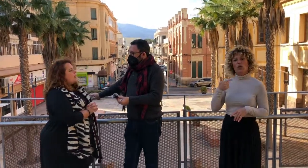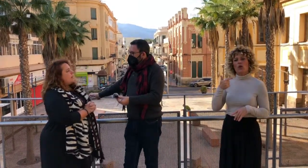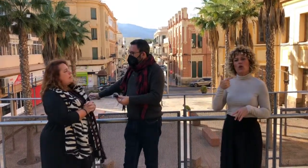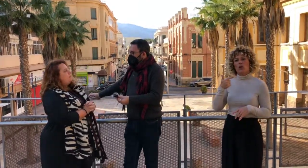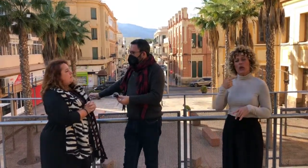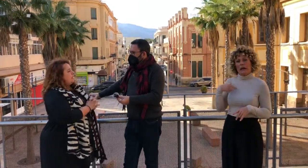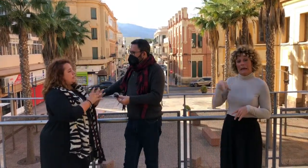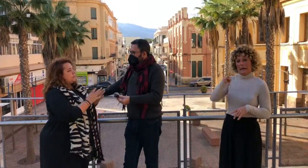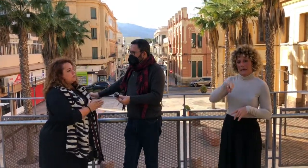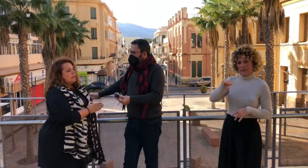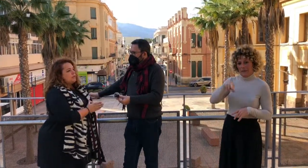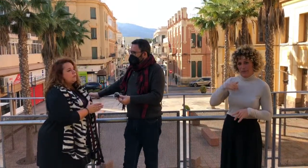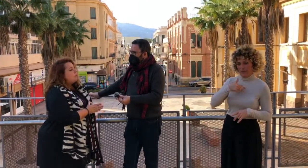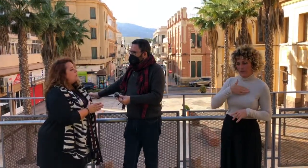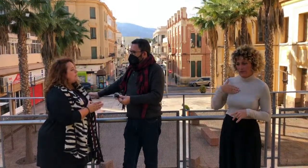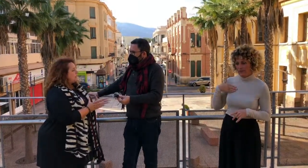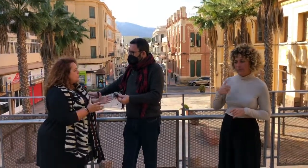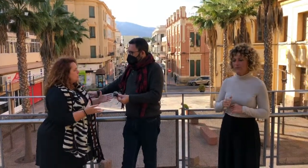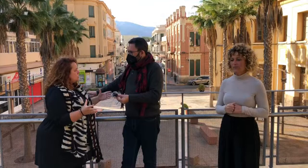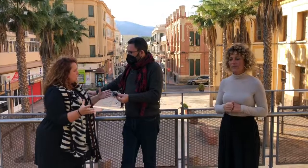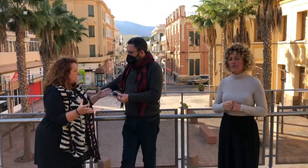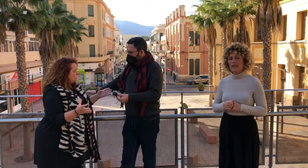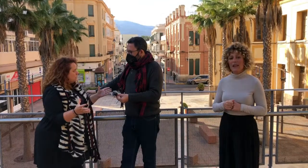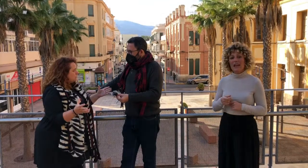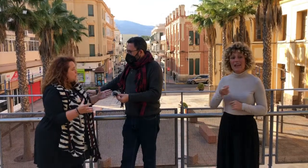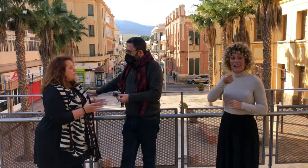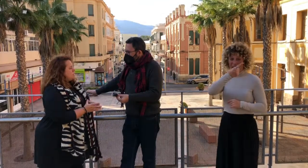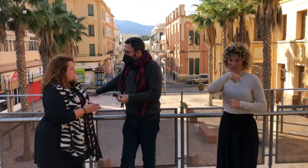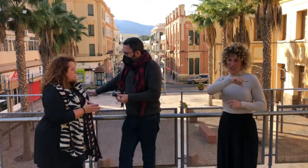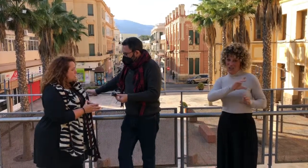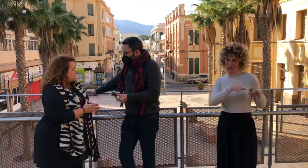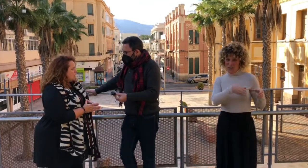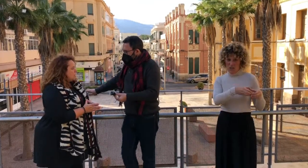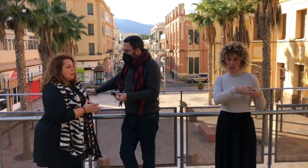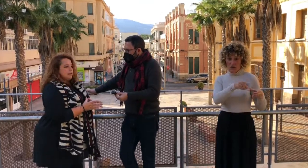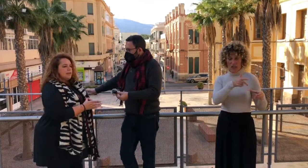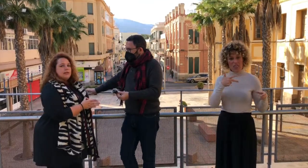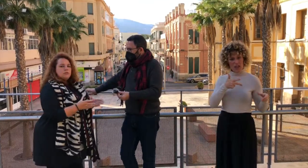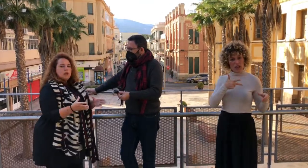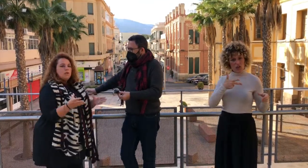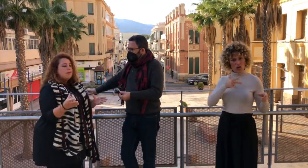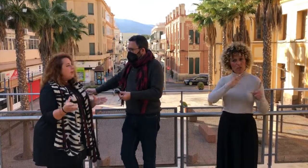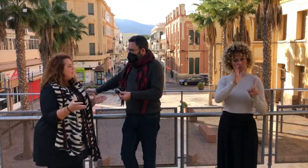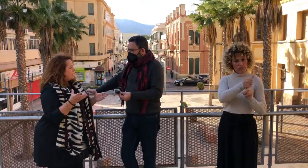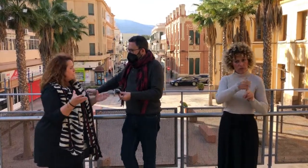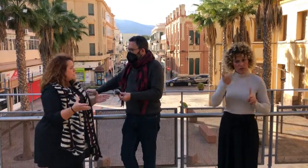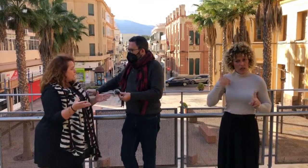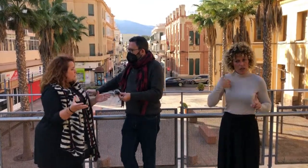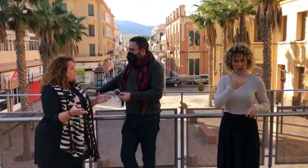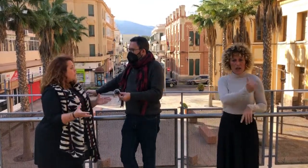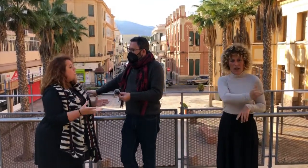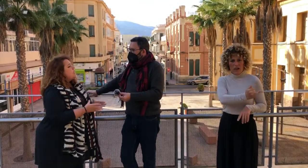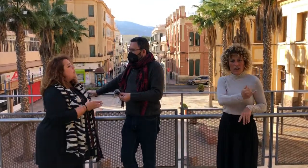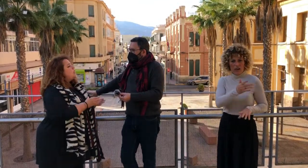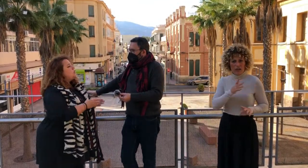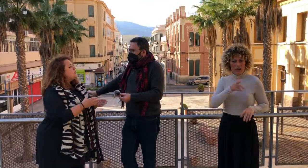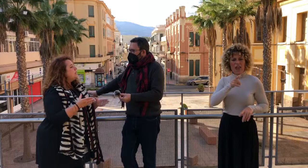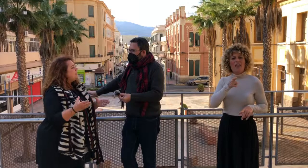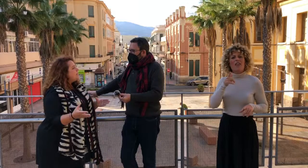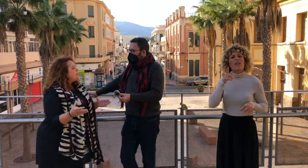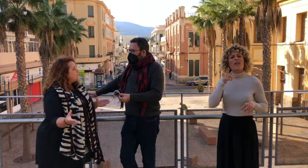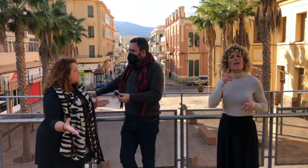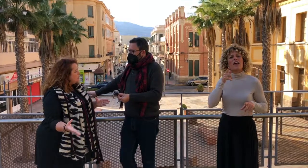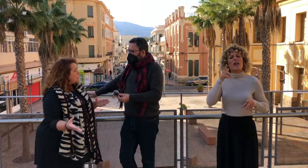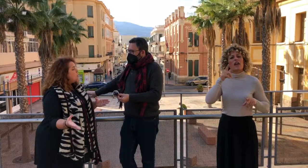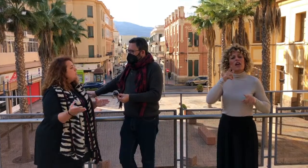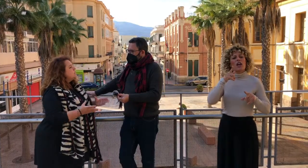como que ellos tienen unos derechos conseguidos como personas sordas, que es el derecho a la igualdad y el acceso a la educación, y cómo no se les